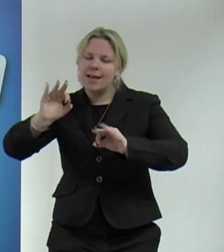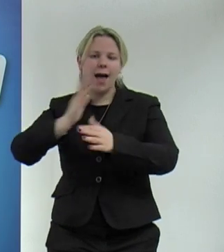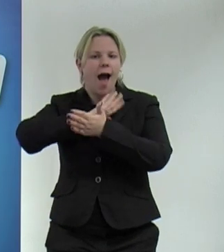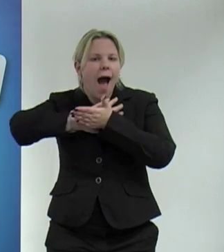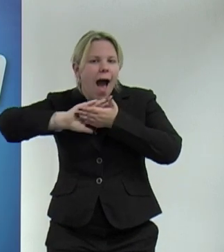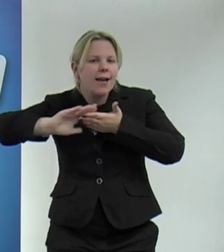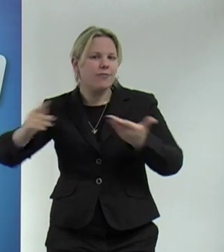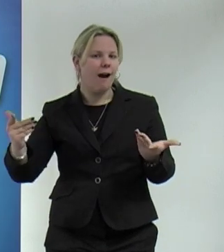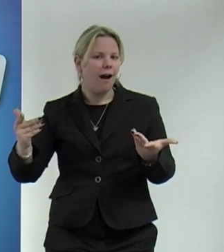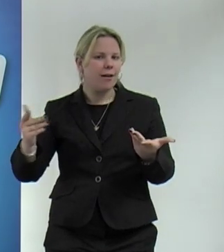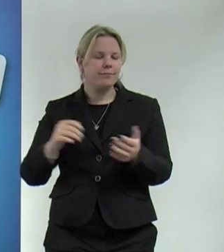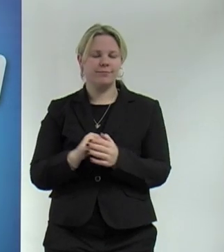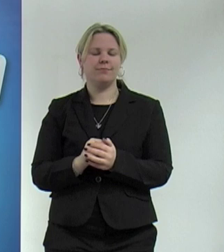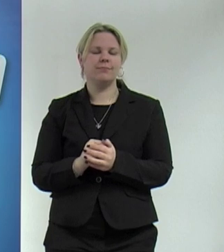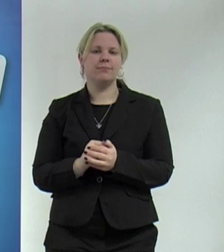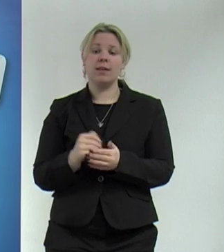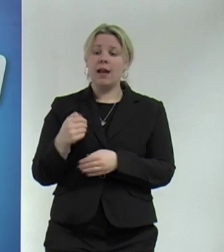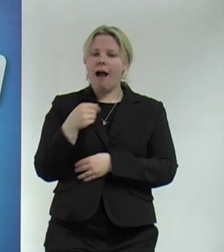Alle sollen einen Schulabschluss machen.